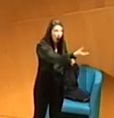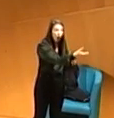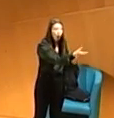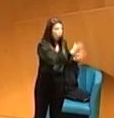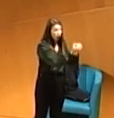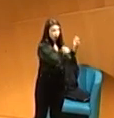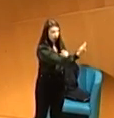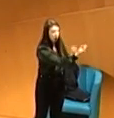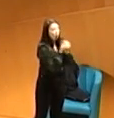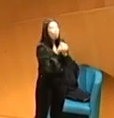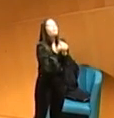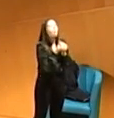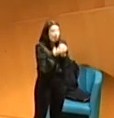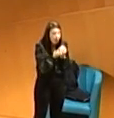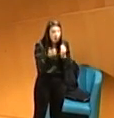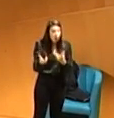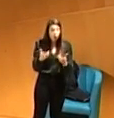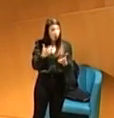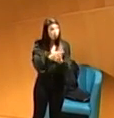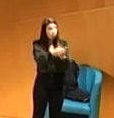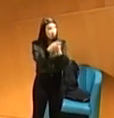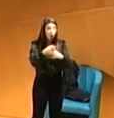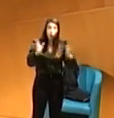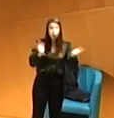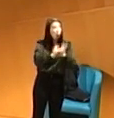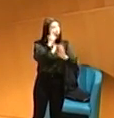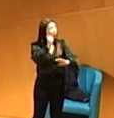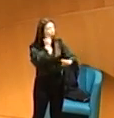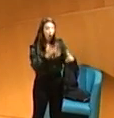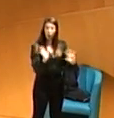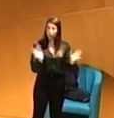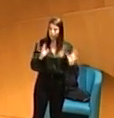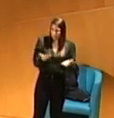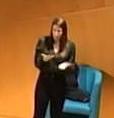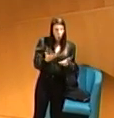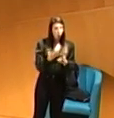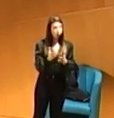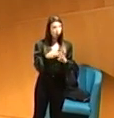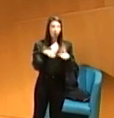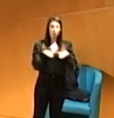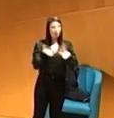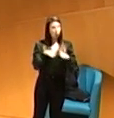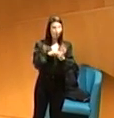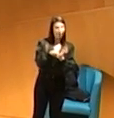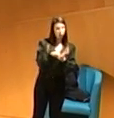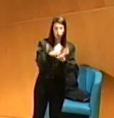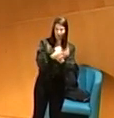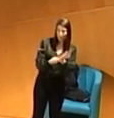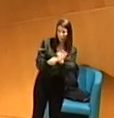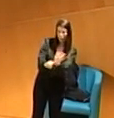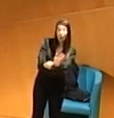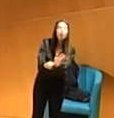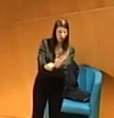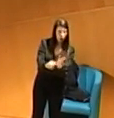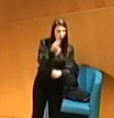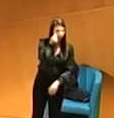de Tintin ou d'acheter n'importe quoi. Maintenant, on l'écrit et on peut passer à autre chose. Vous voyez, elle faisait aussi, elle a